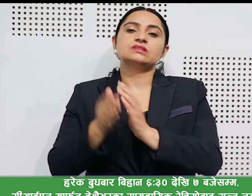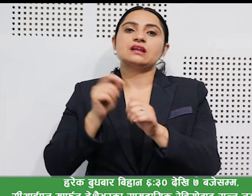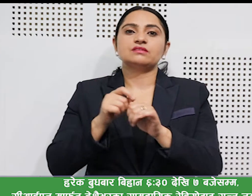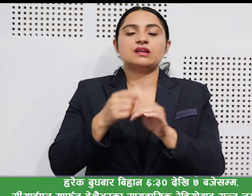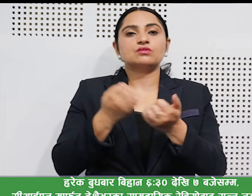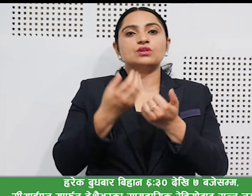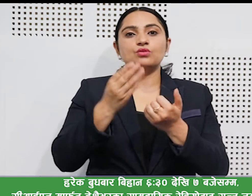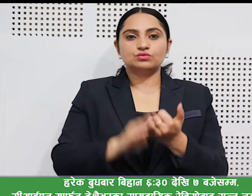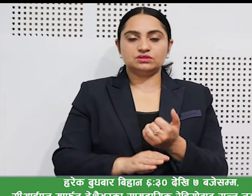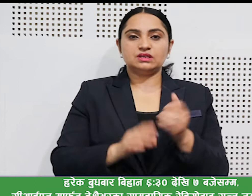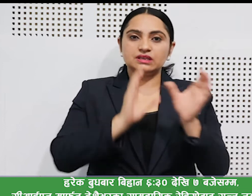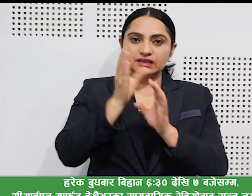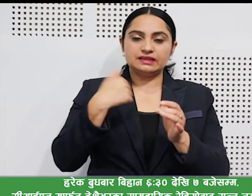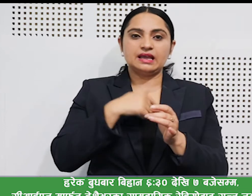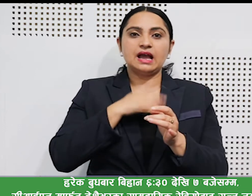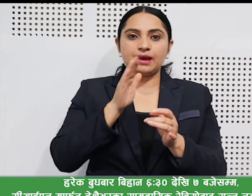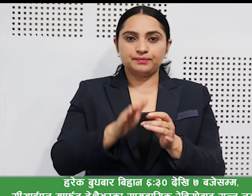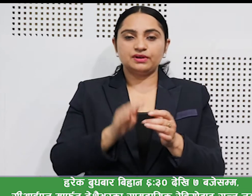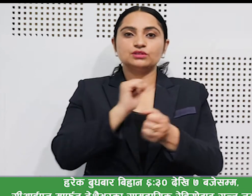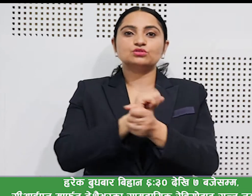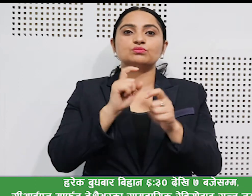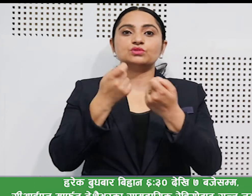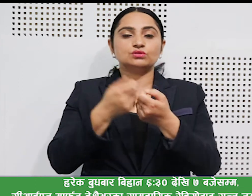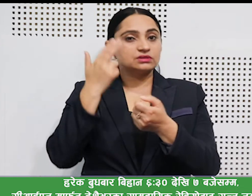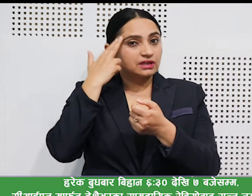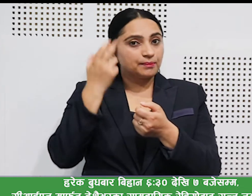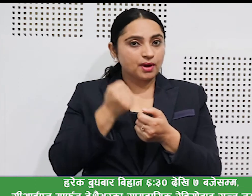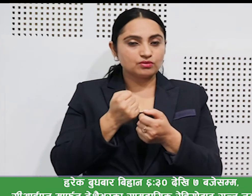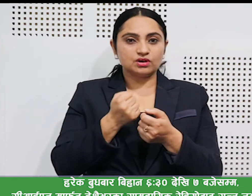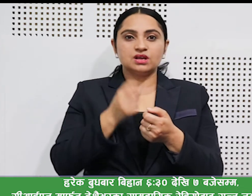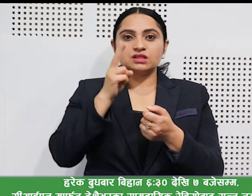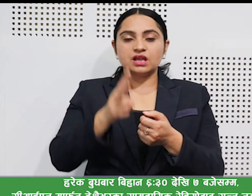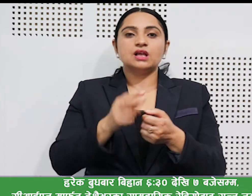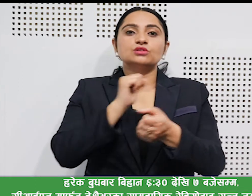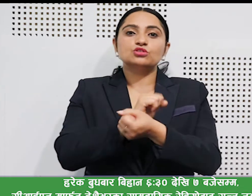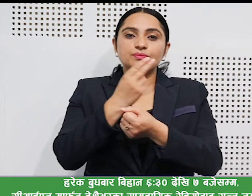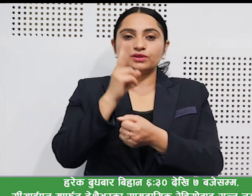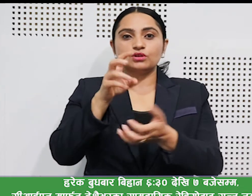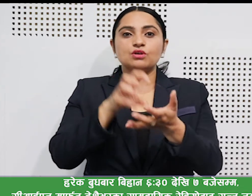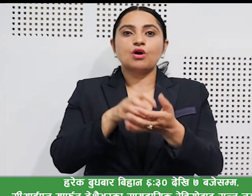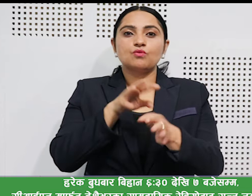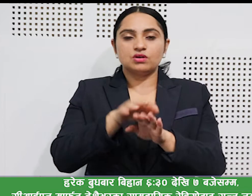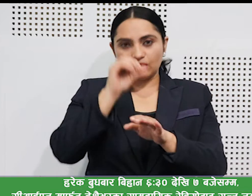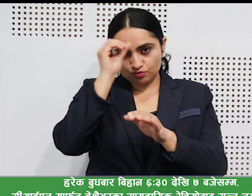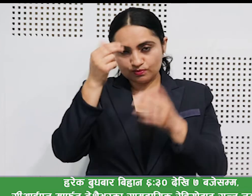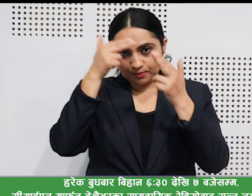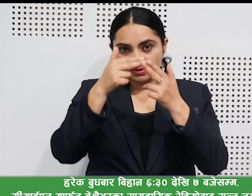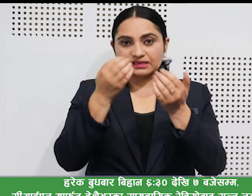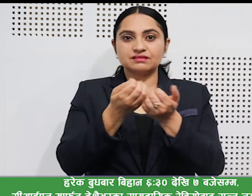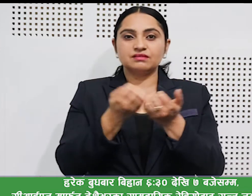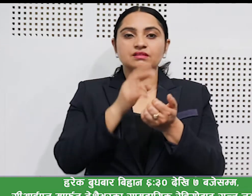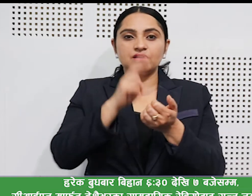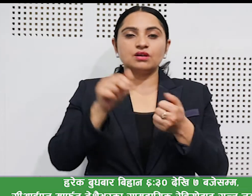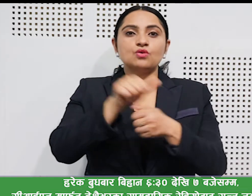गरेका हुन्छन्। यदि हामीले जोखिम क्षेत्रहरू पत्ता लगाउन र जोखिममा परेका ती बस्तीहरूलाई पूर्व पहिचान गर्न